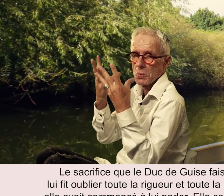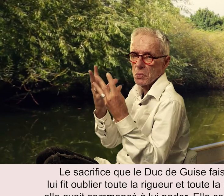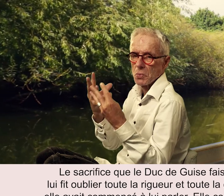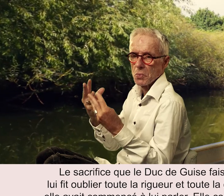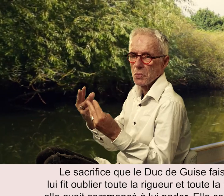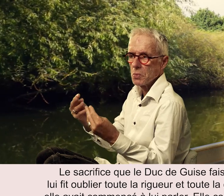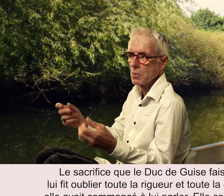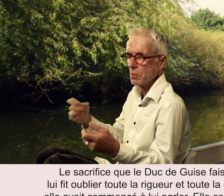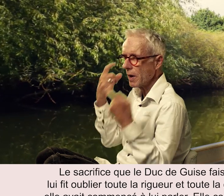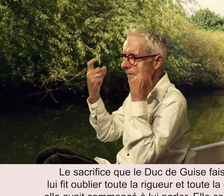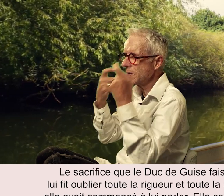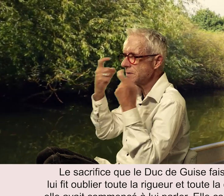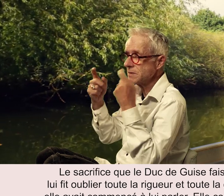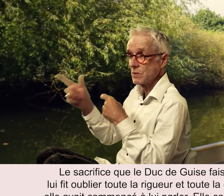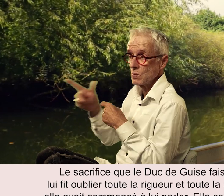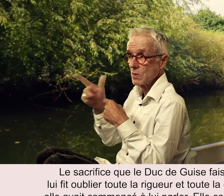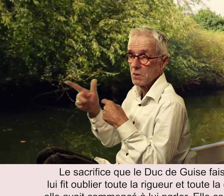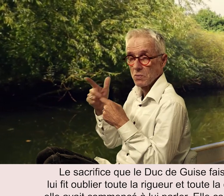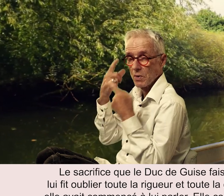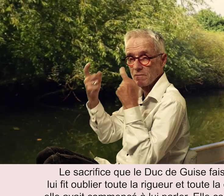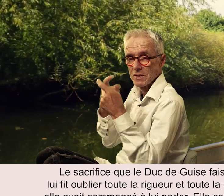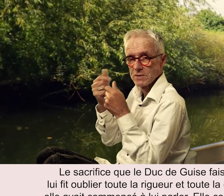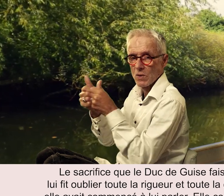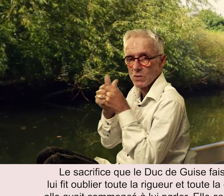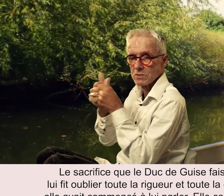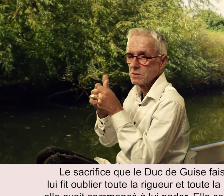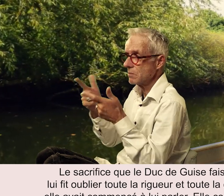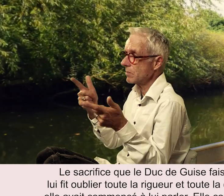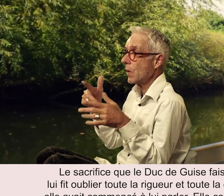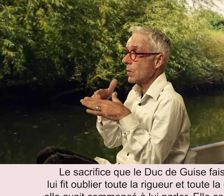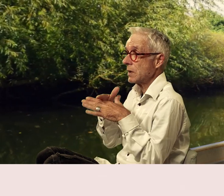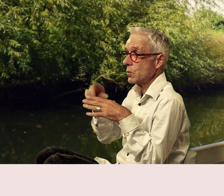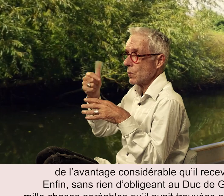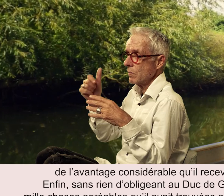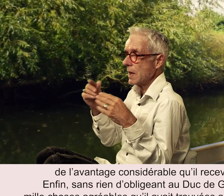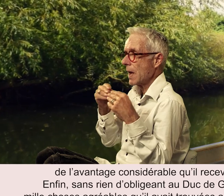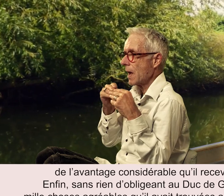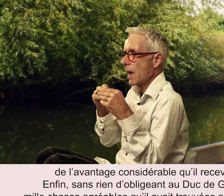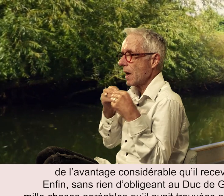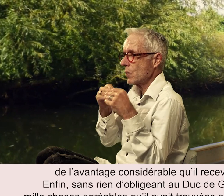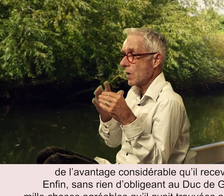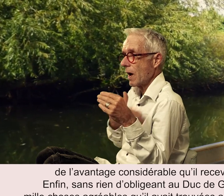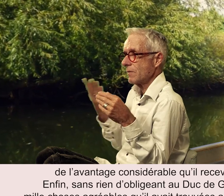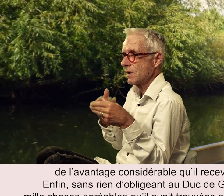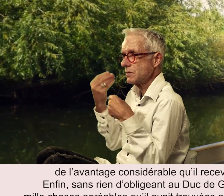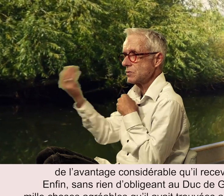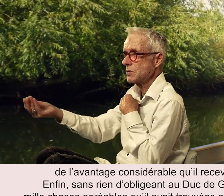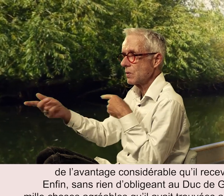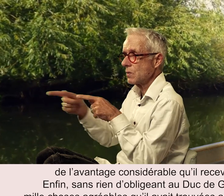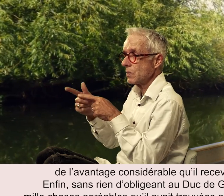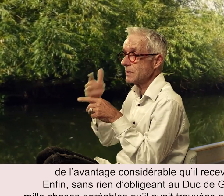commença à raisonner avec lui de la faiblesse qu'avait eue Madame de l'aimer la première, de l'avantage considérable qu'il